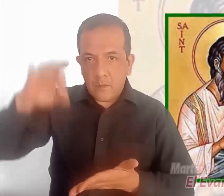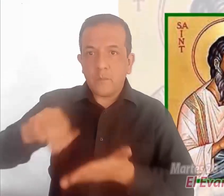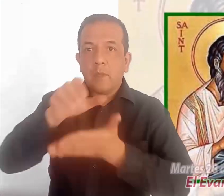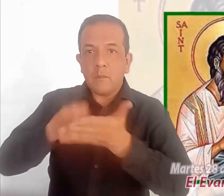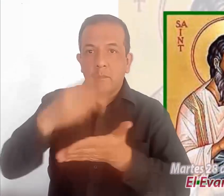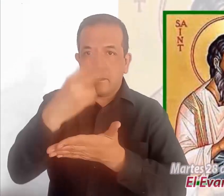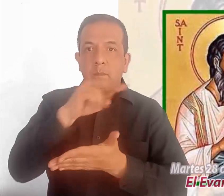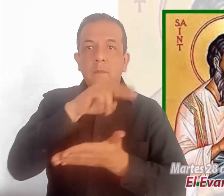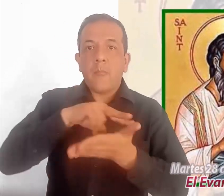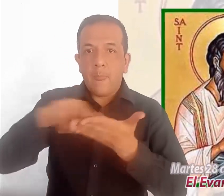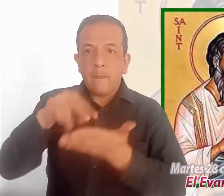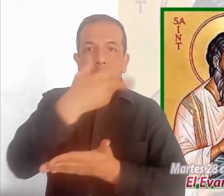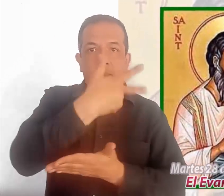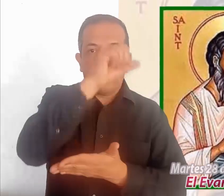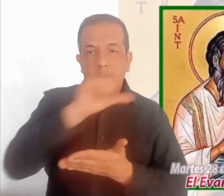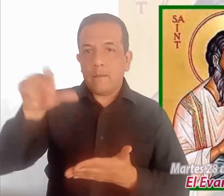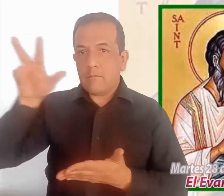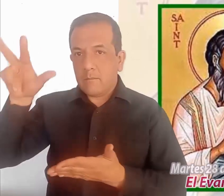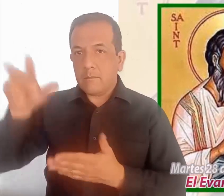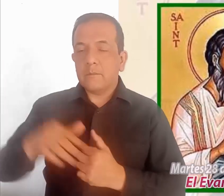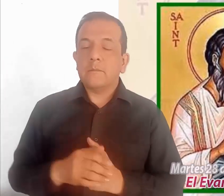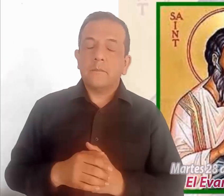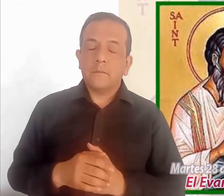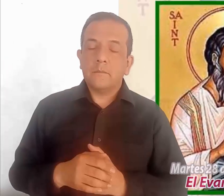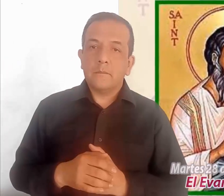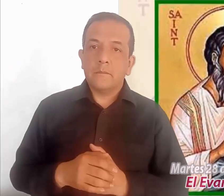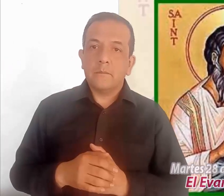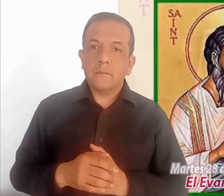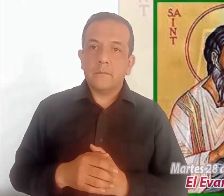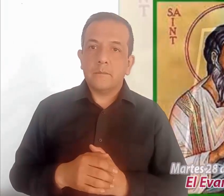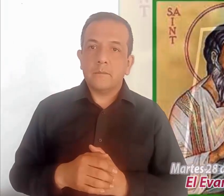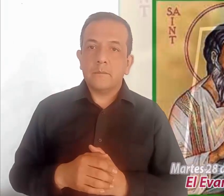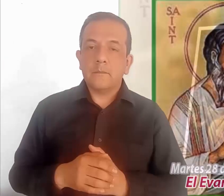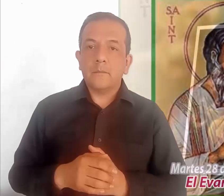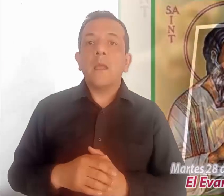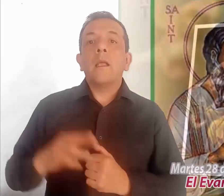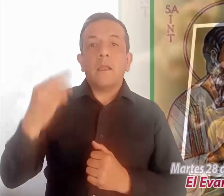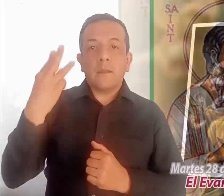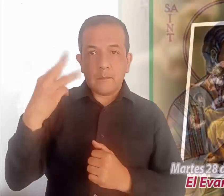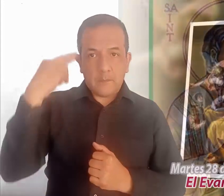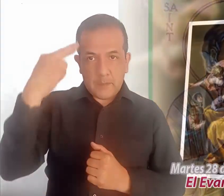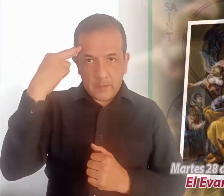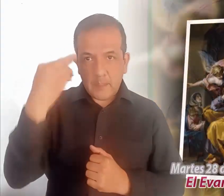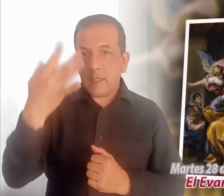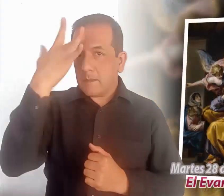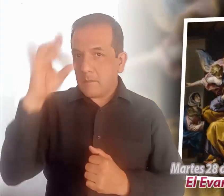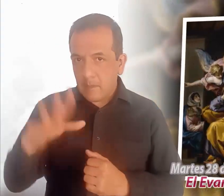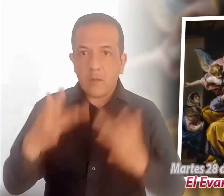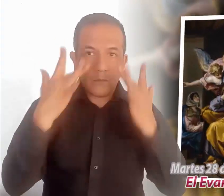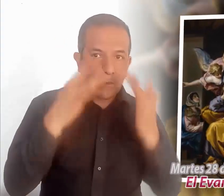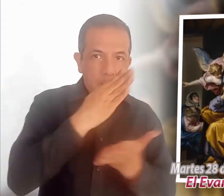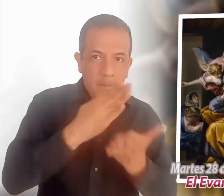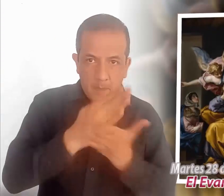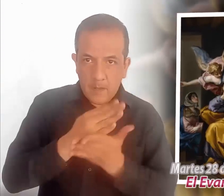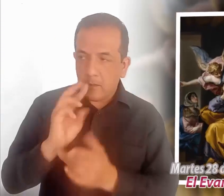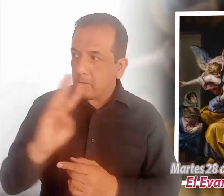2, versículos del 13 al 18. Después de que los magos partieron de Belén, el